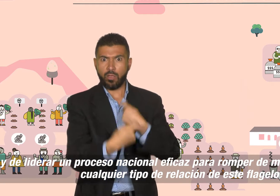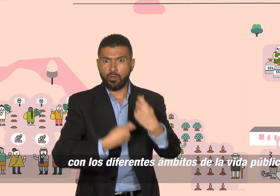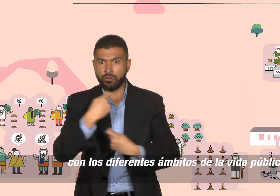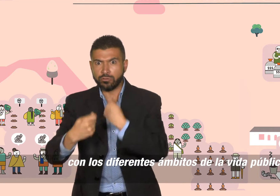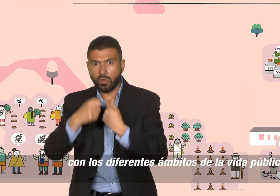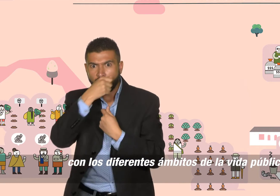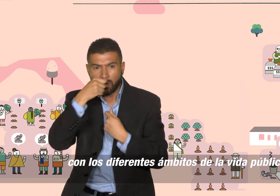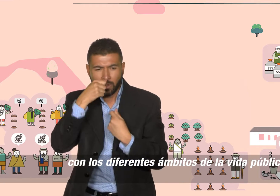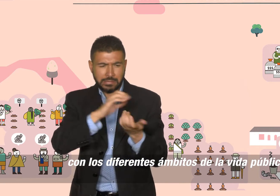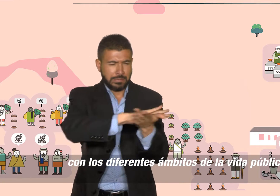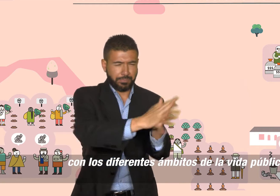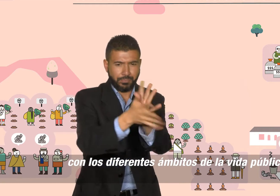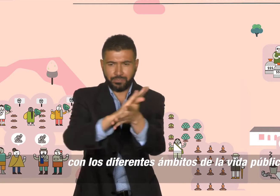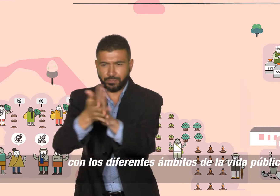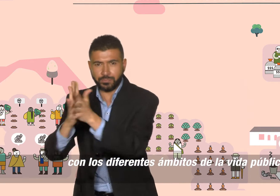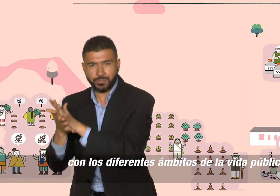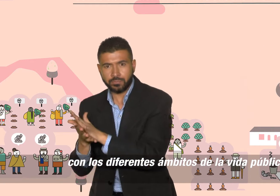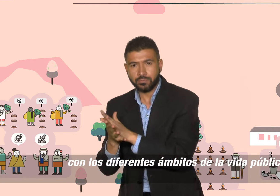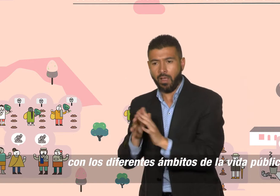con los diferentes ámbitos de la vida pública